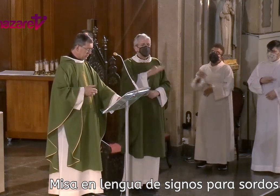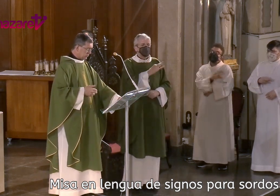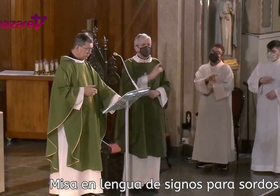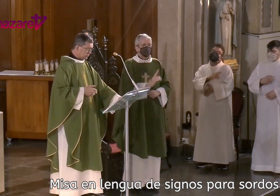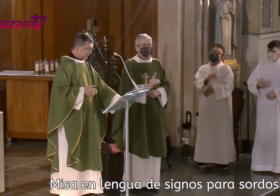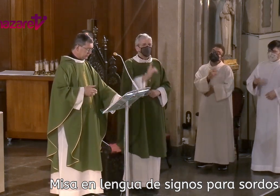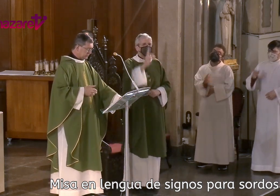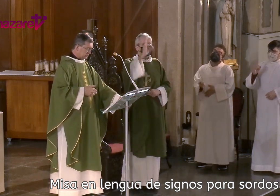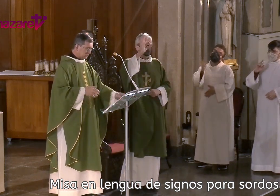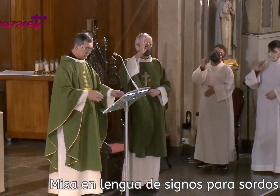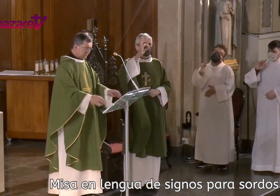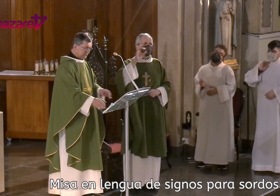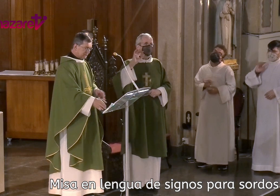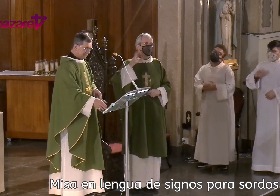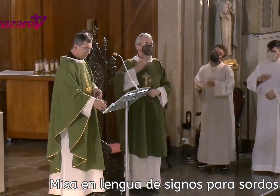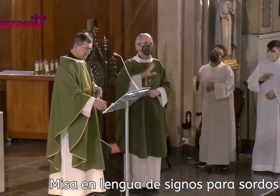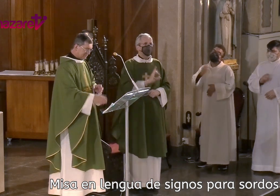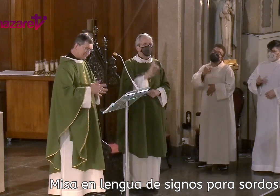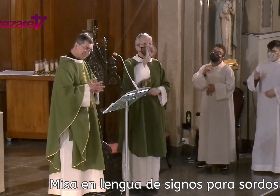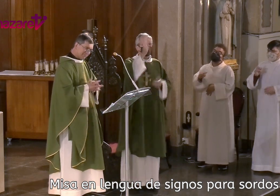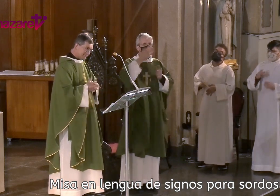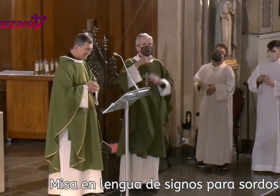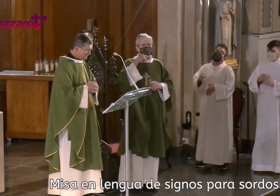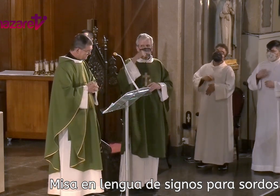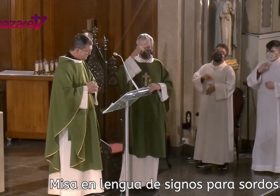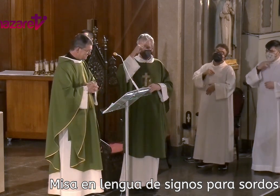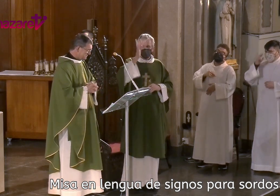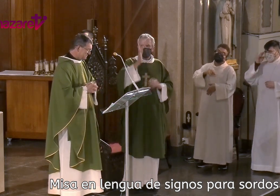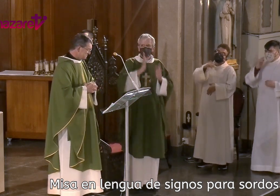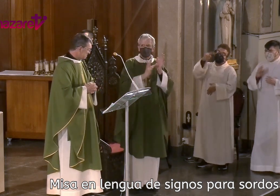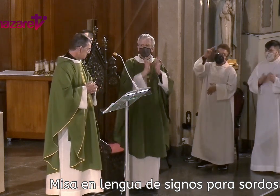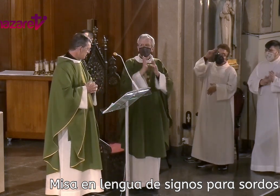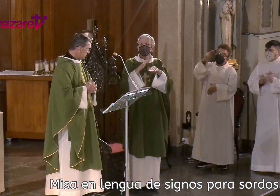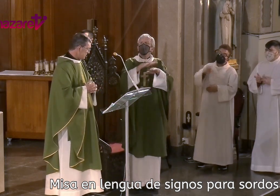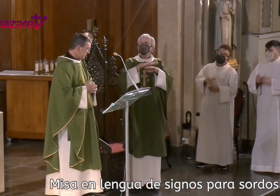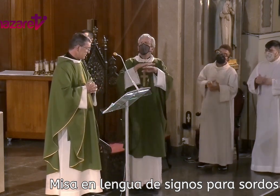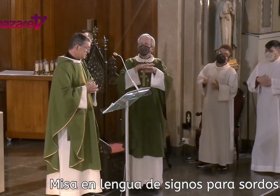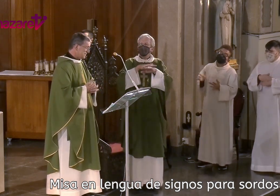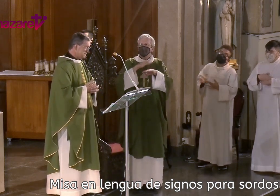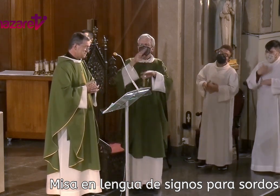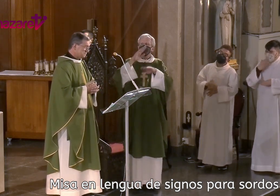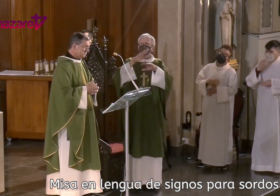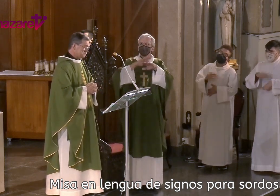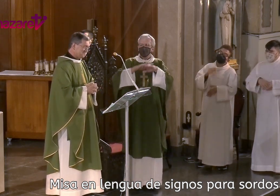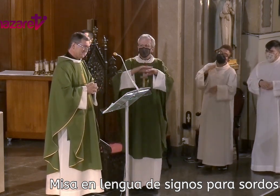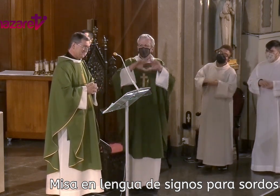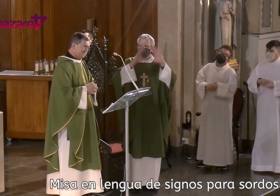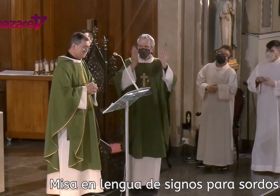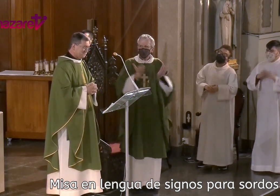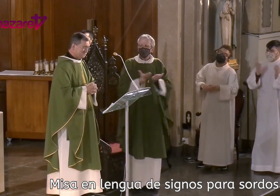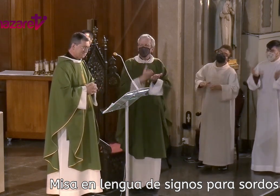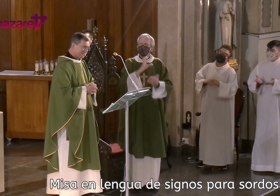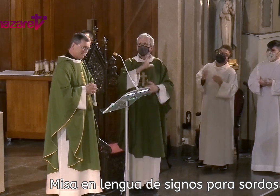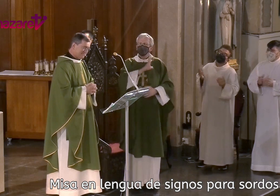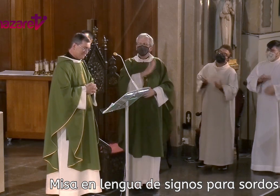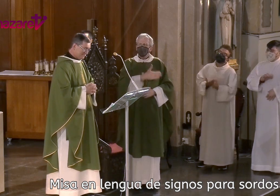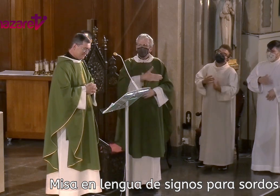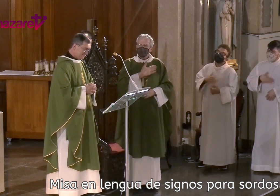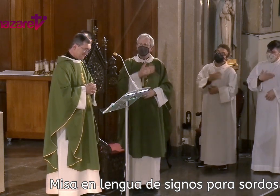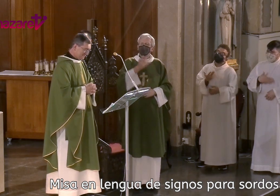Jesucristo. Cordero de Dios, Hijo del Padre, tú que quitas el pecado del mundo, ten piedad